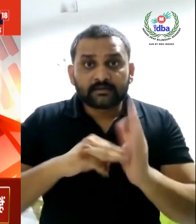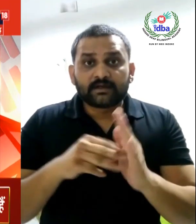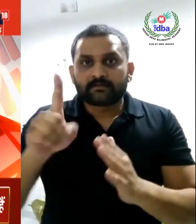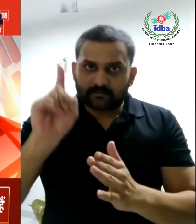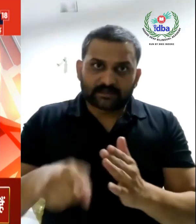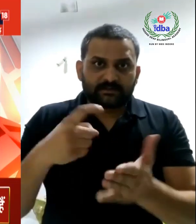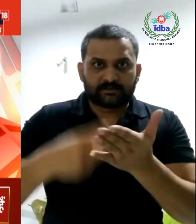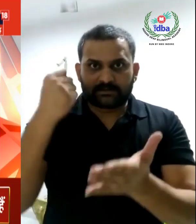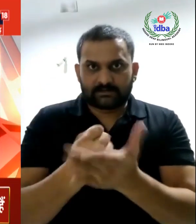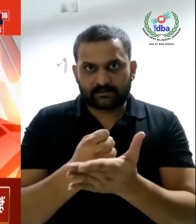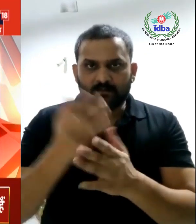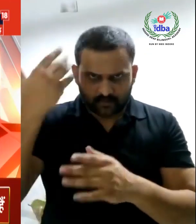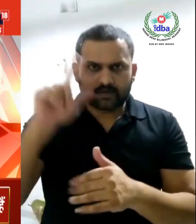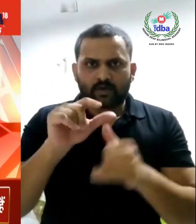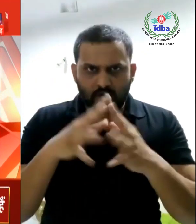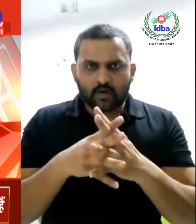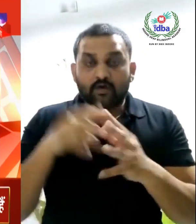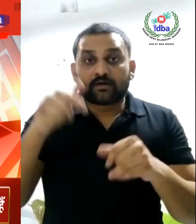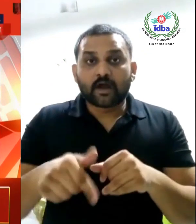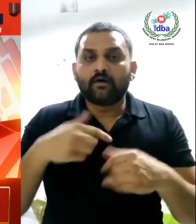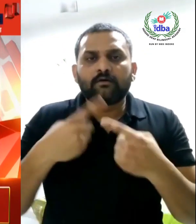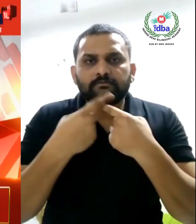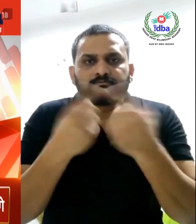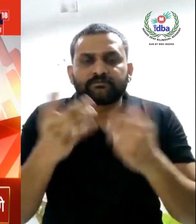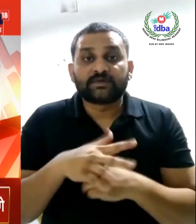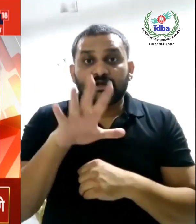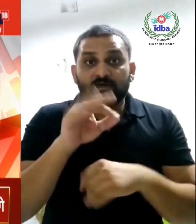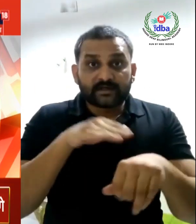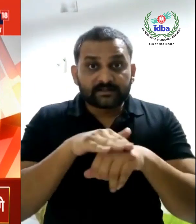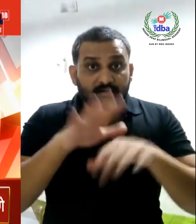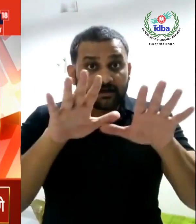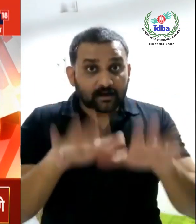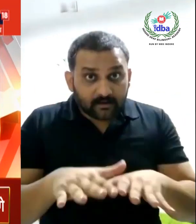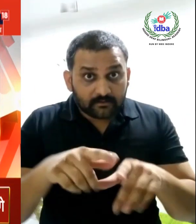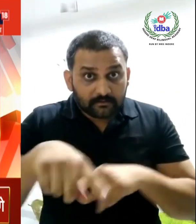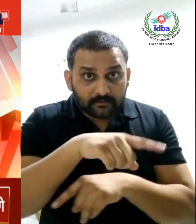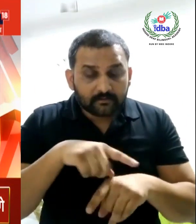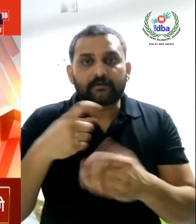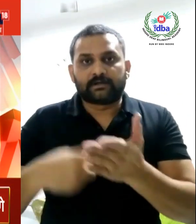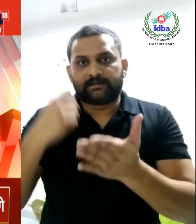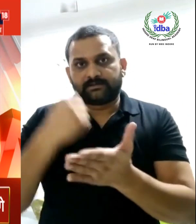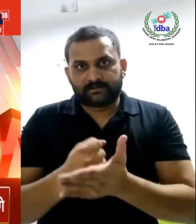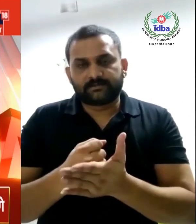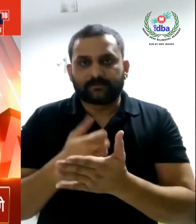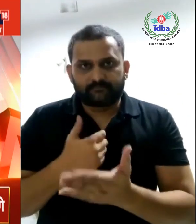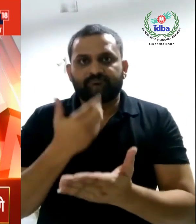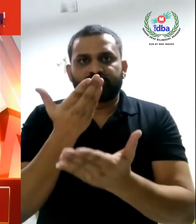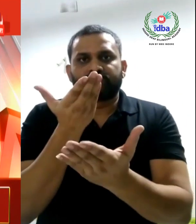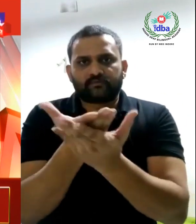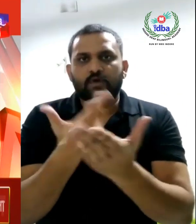पंजीयन कराना पड़ता था। अब हमने 50 श्रमिक नियोजित करने पर पंजीयन कराए जाने का